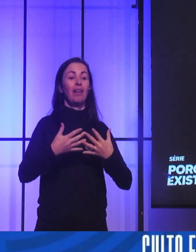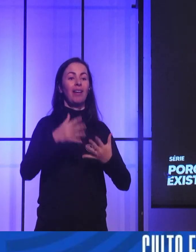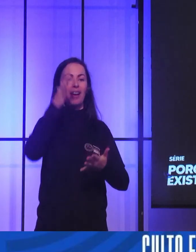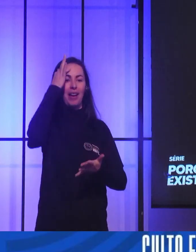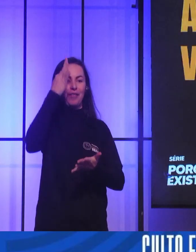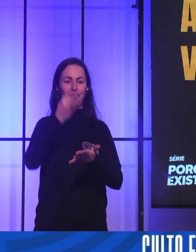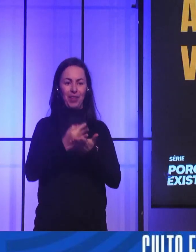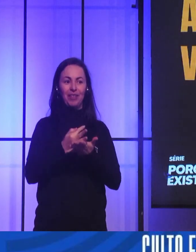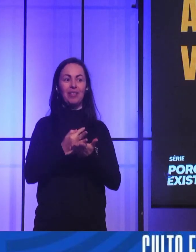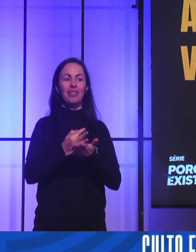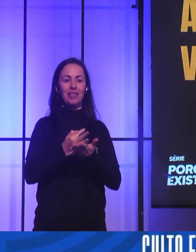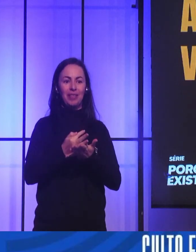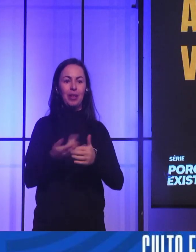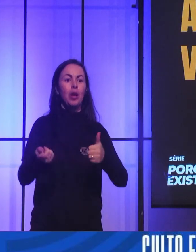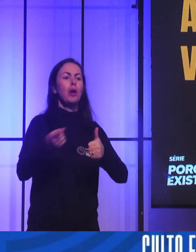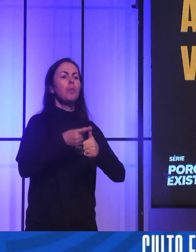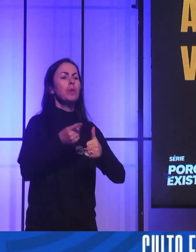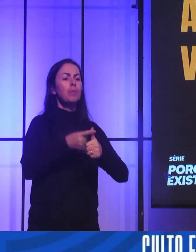convide alguém para vir à igreja.